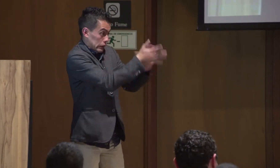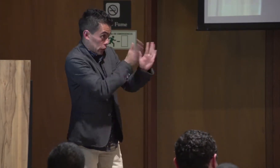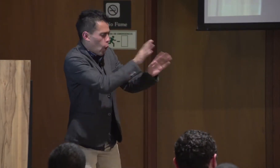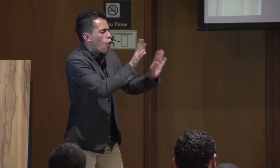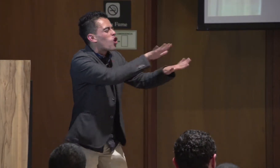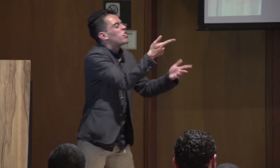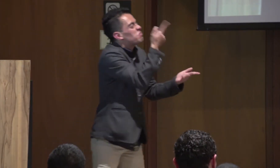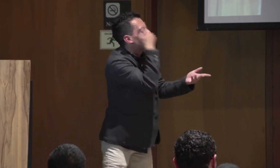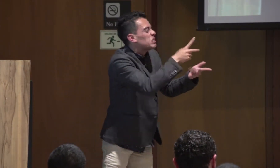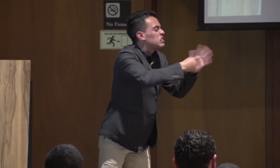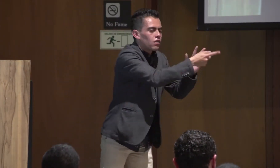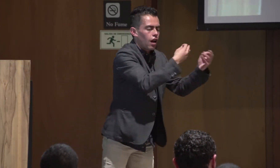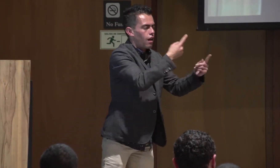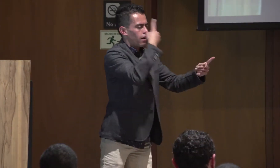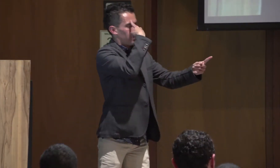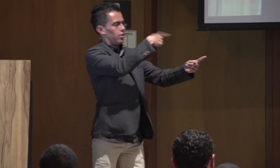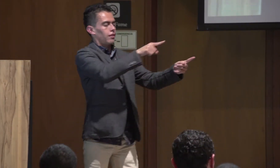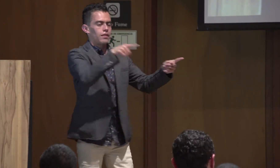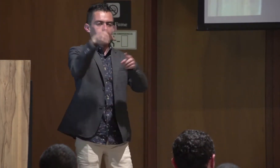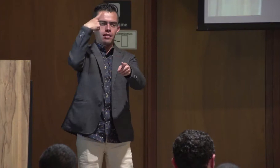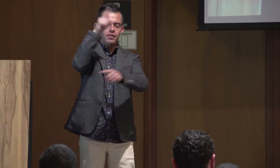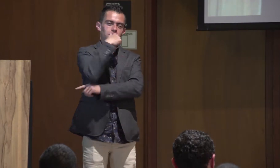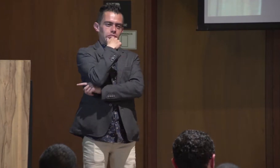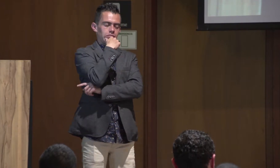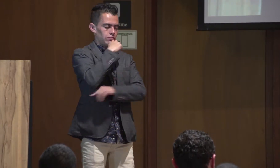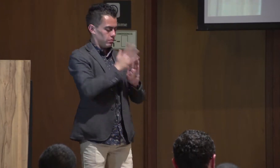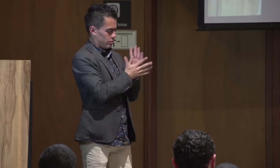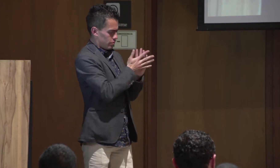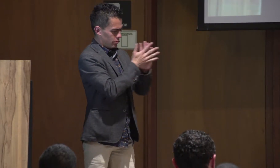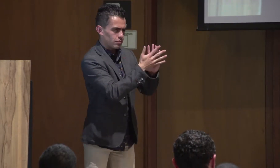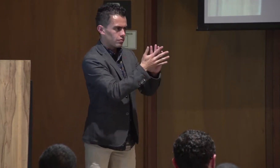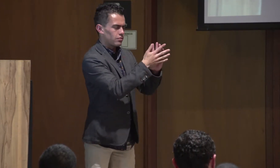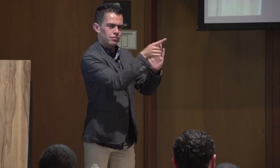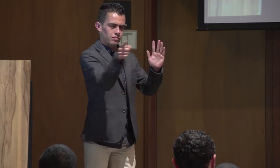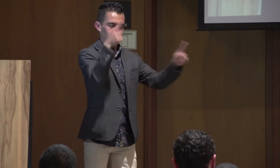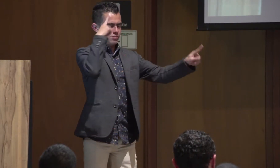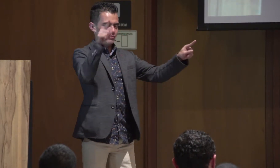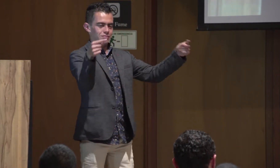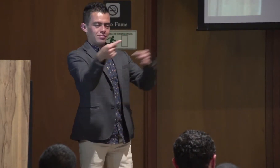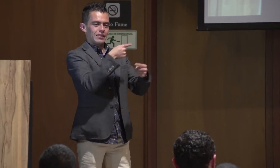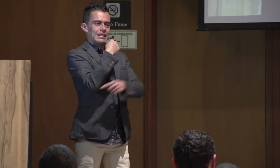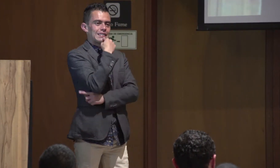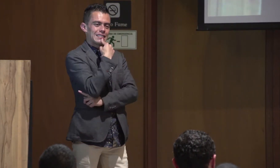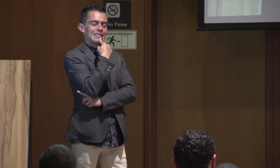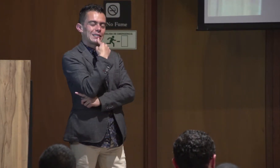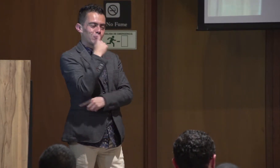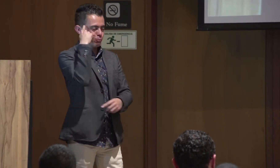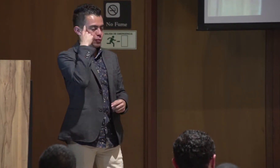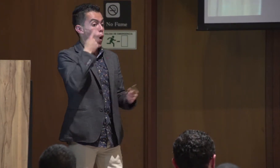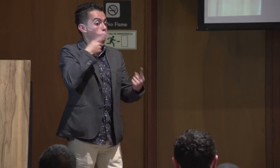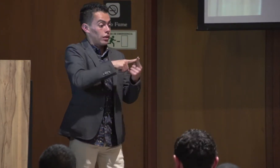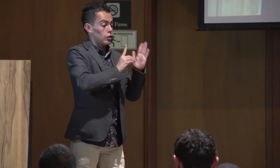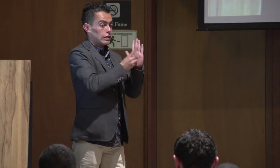de discusión para el club de lectura, pero también nosotros queríamos que ellos nos dieran qué era lo que estaban entendiendo por la seña, cuál era el sentido,